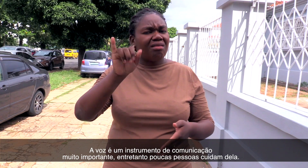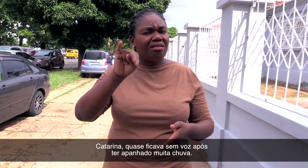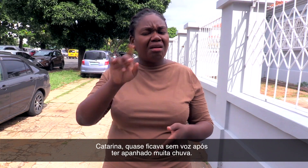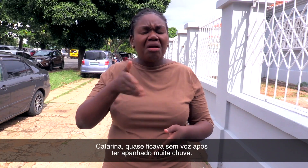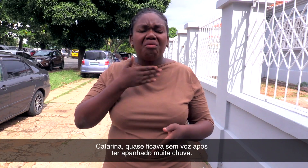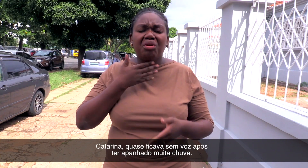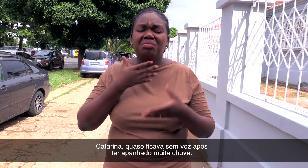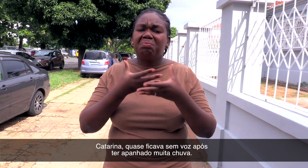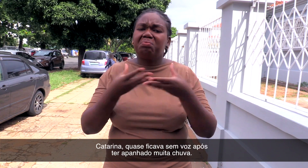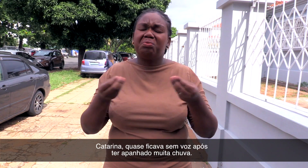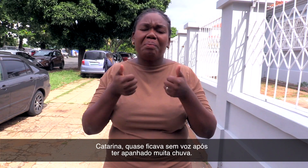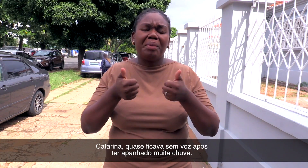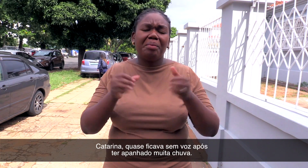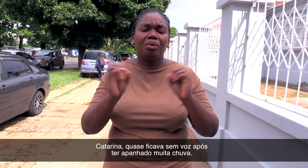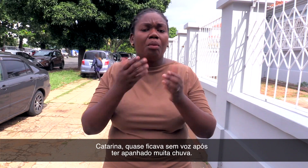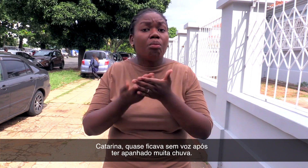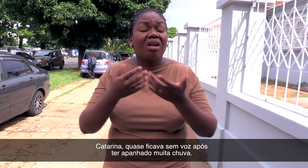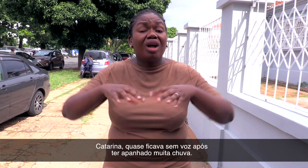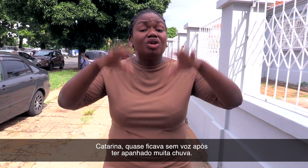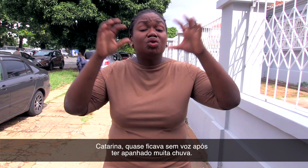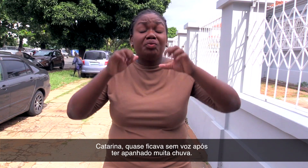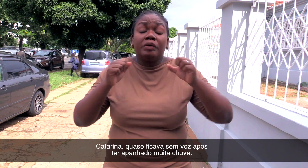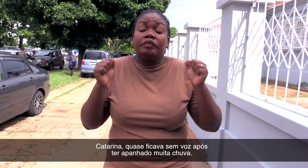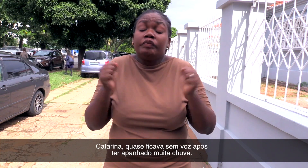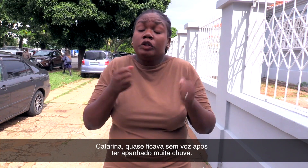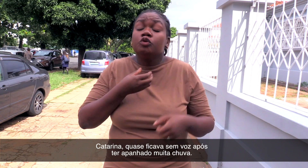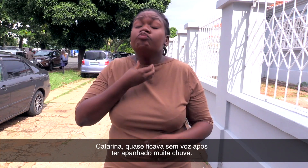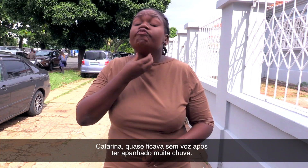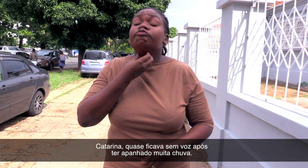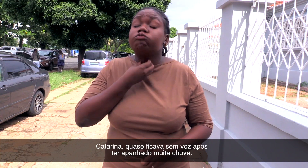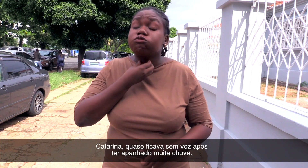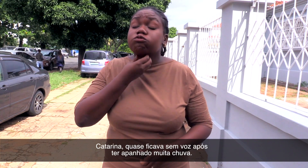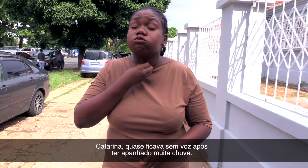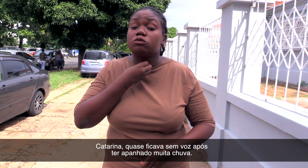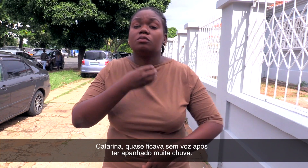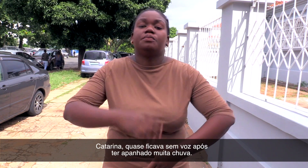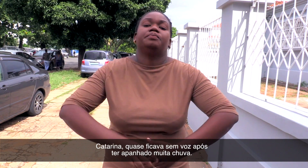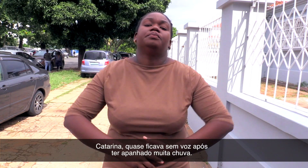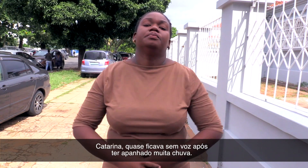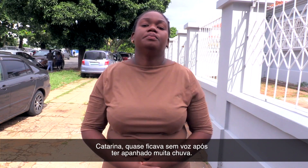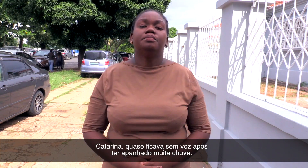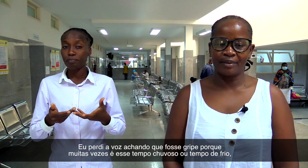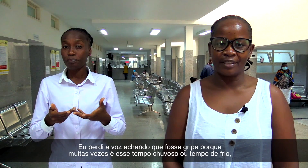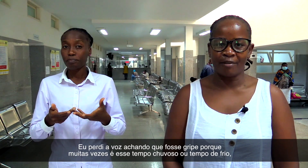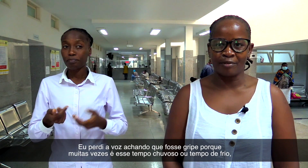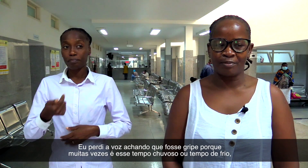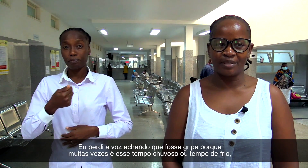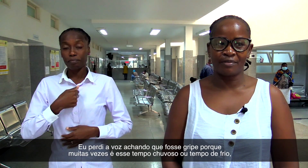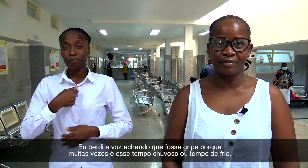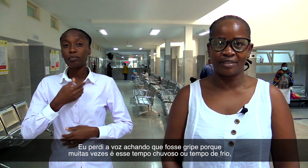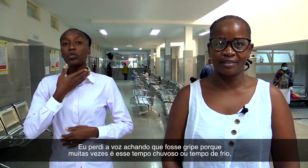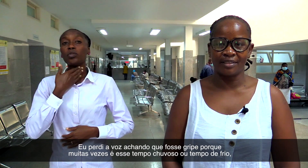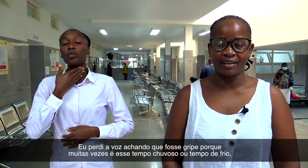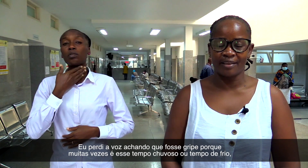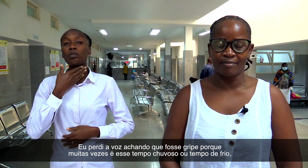dela. Catarina quase ficava sem voz após ter apanhado muita chuva. Perdi a voz, pensei